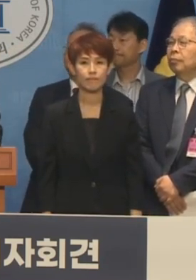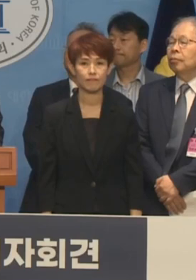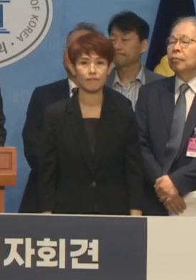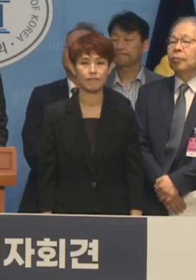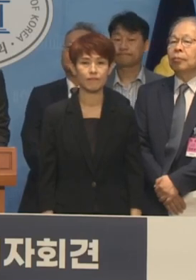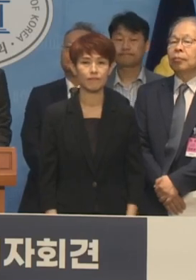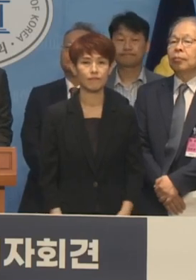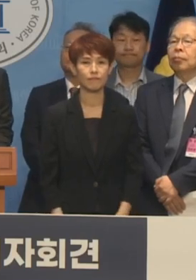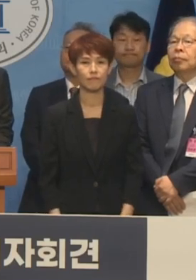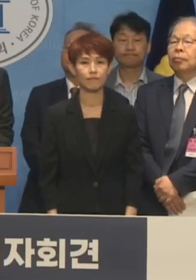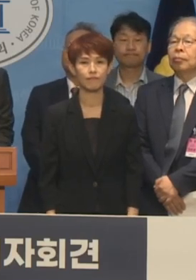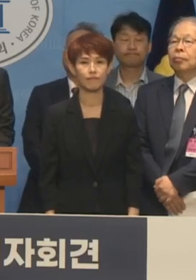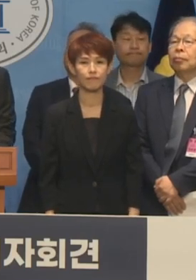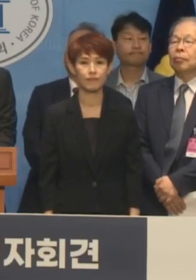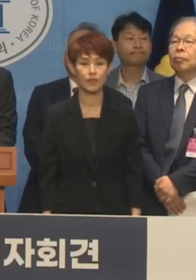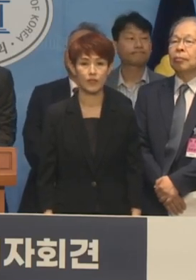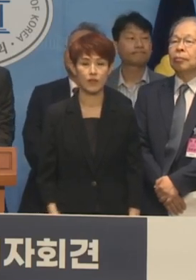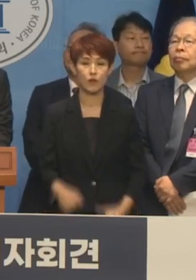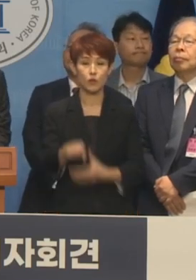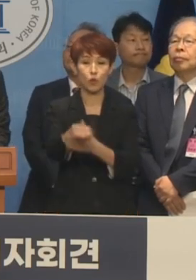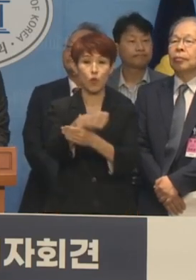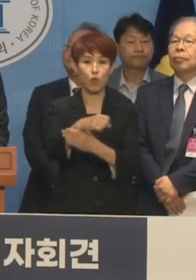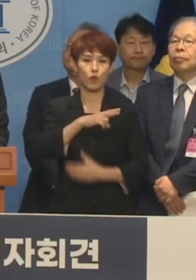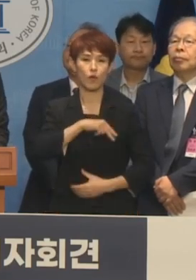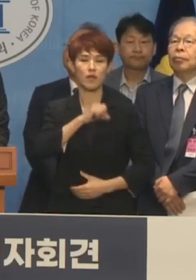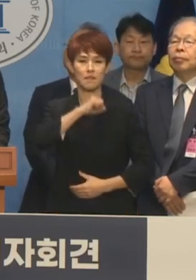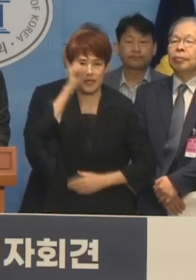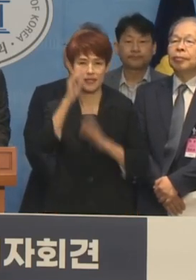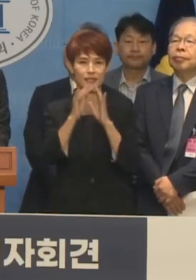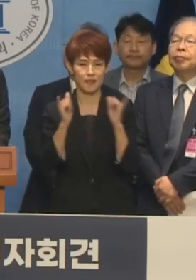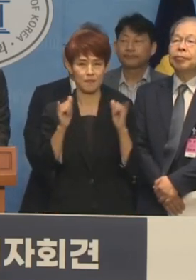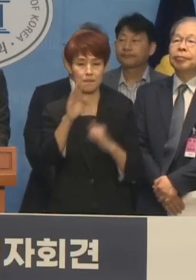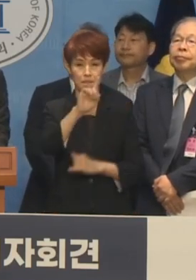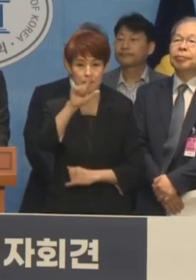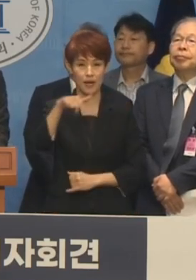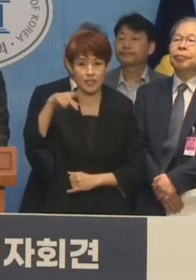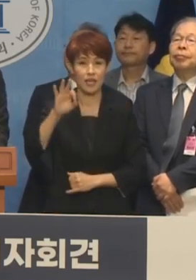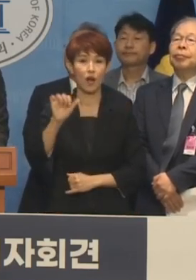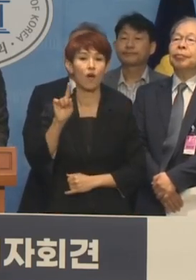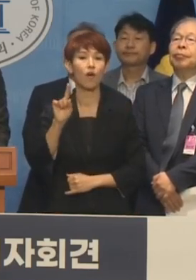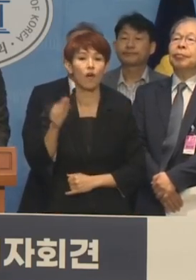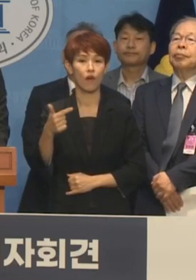예, 서울 종로구 국회의원 당선자 박상원입니다.